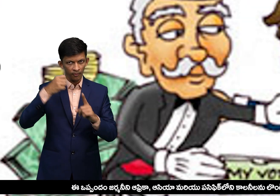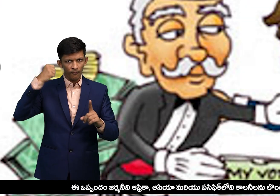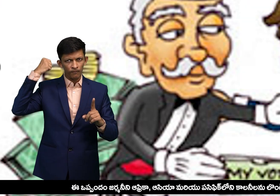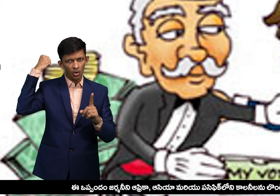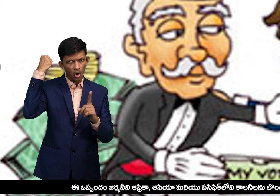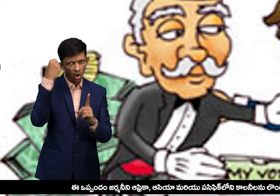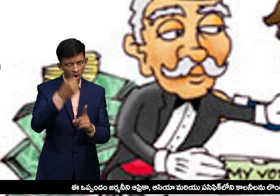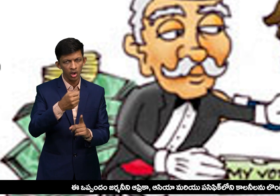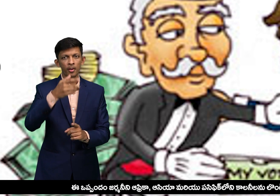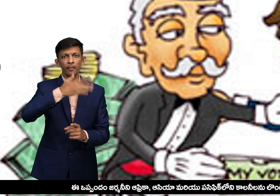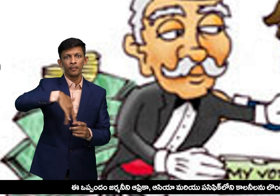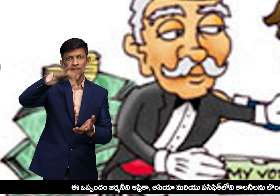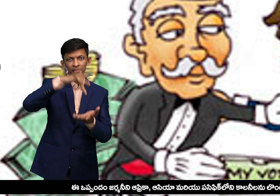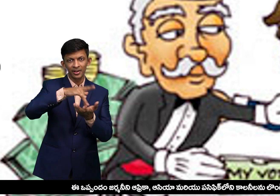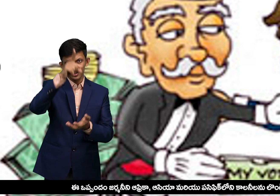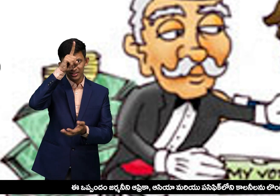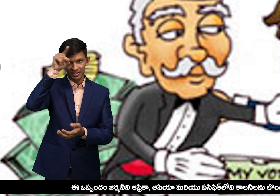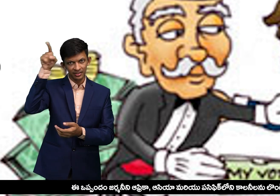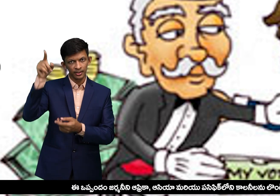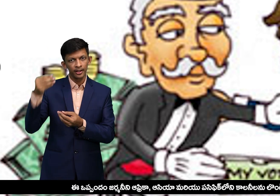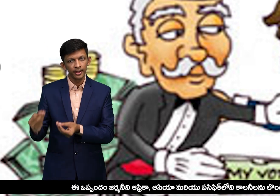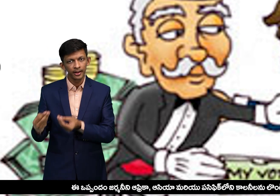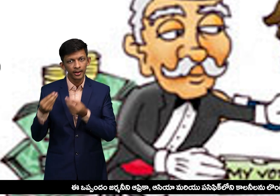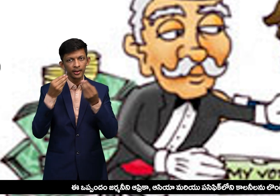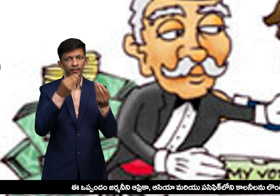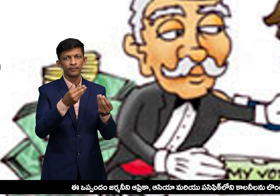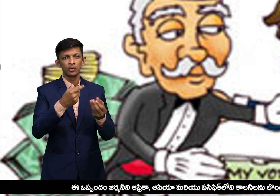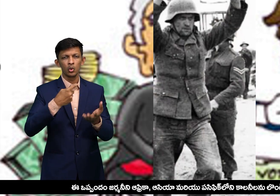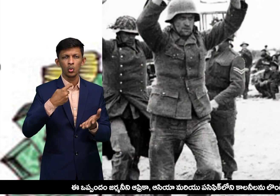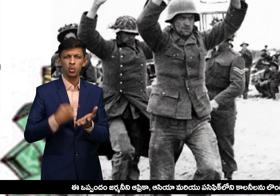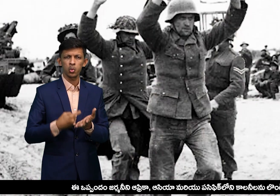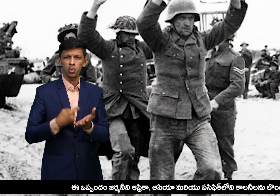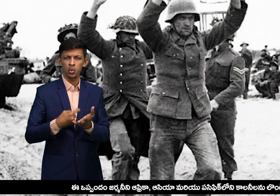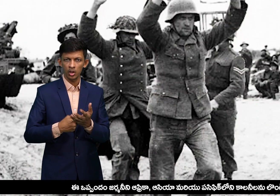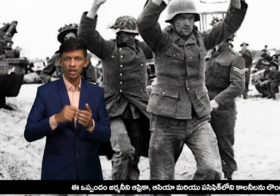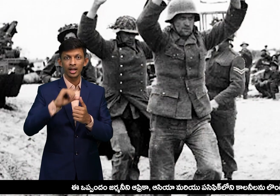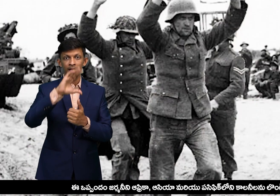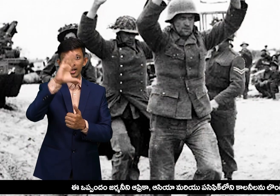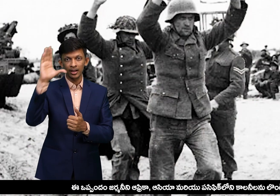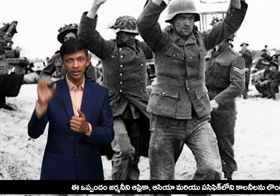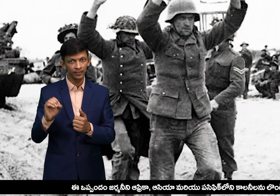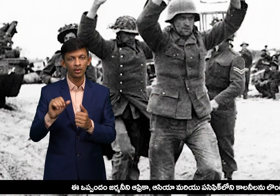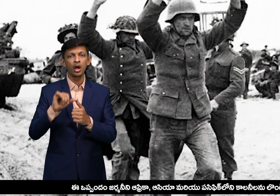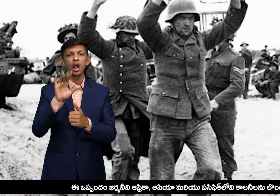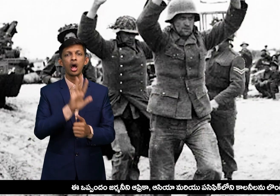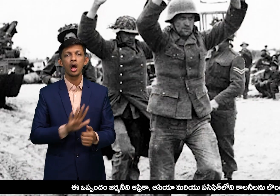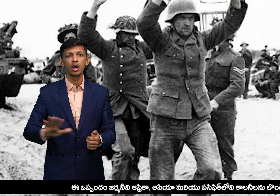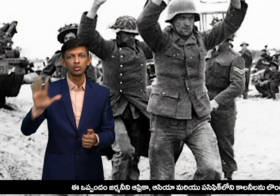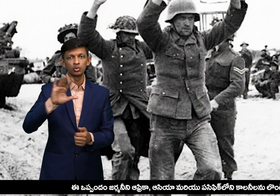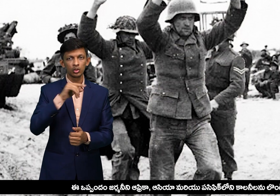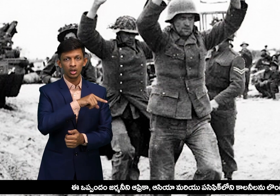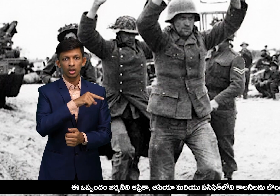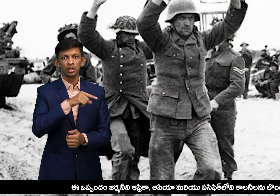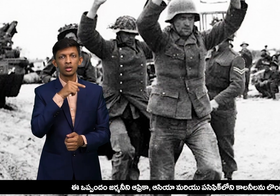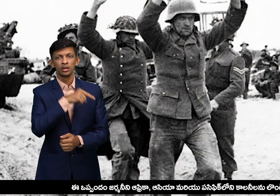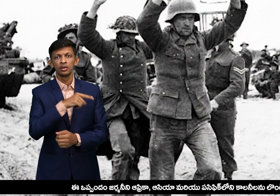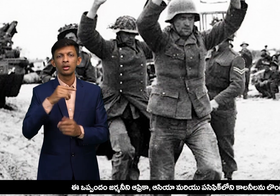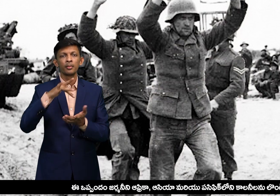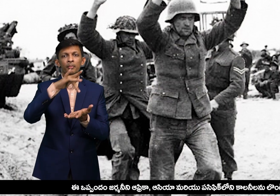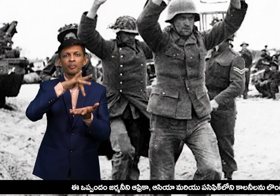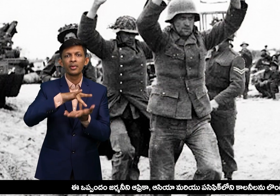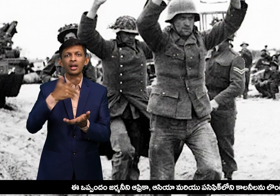ఈ ఒప్పందం జర్మనీని ఆఫ్రికా, ఆసియా మరియు పసిఫిక్లోని కాలనీలను లొంగిపోయేలా చేసింది